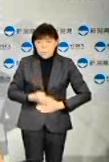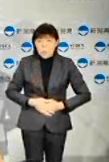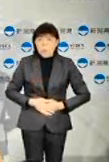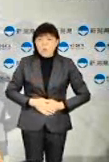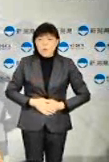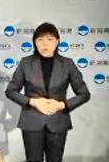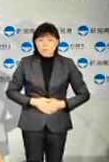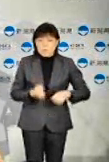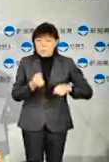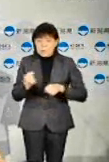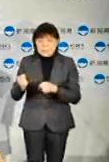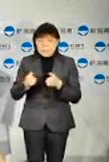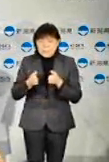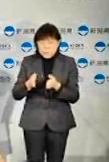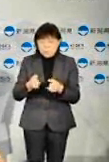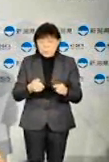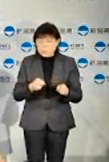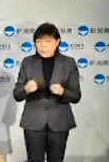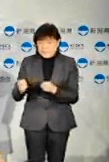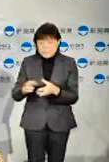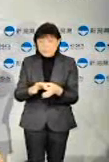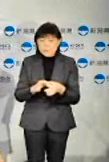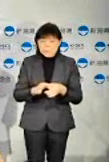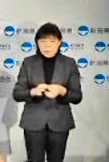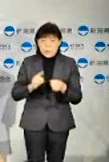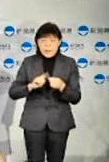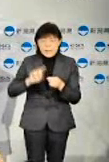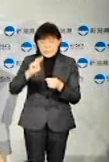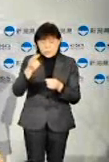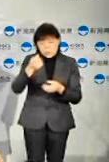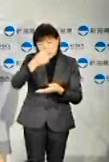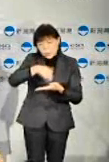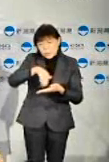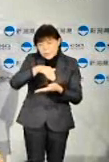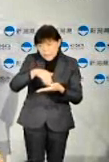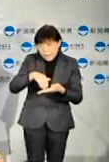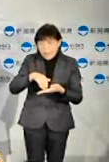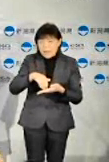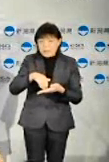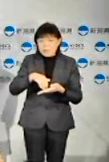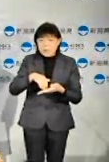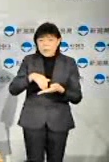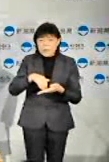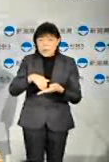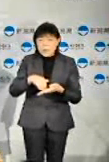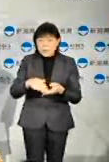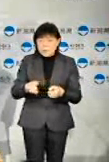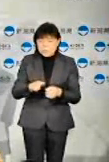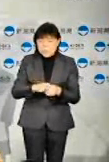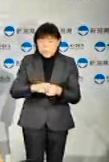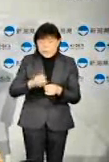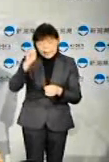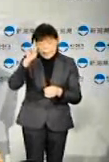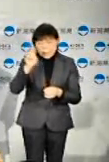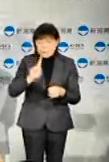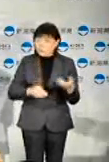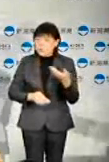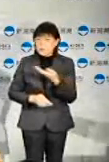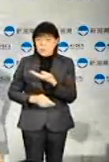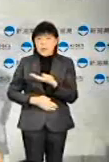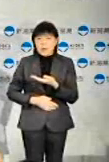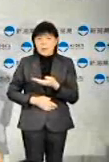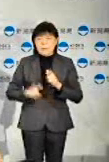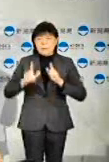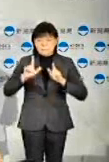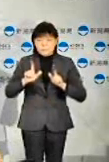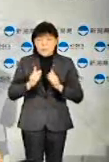道路の整備っていうのは来年の予算案を受けてですね、知事としてはどういった今、現状認識 ですか。いや、それはもうお願いし